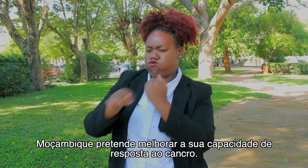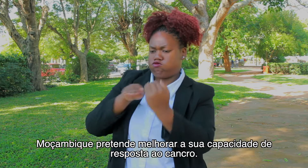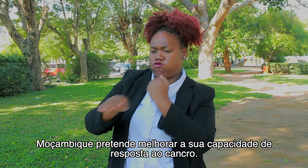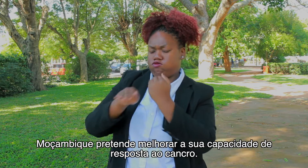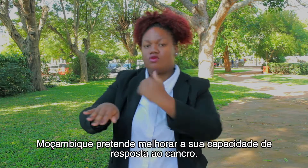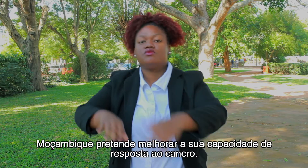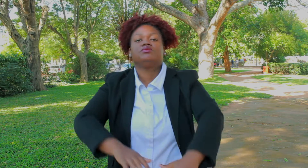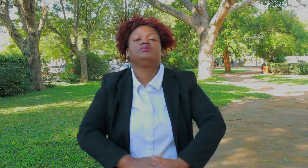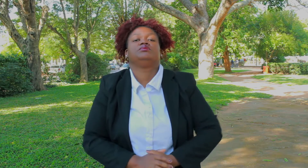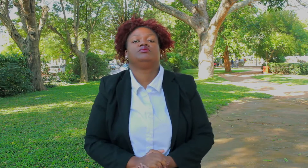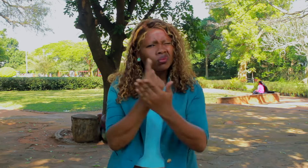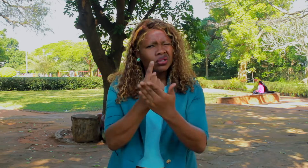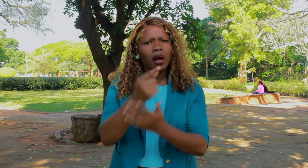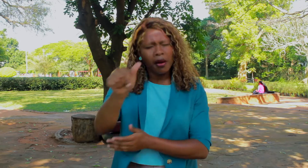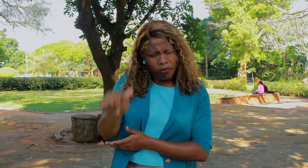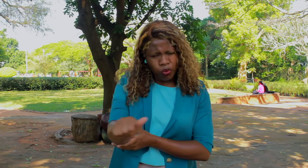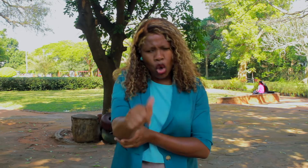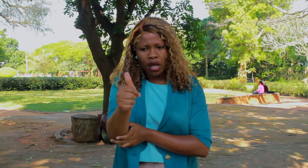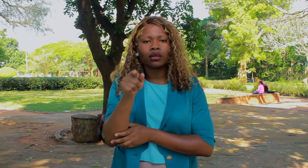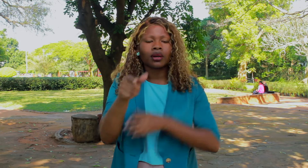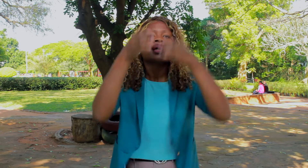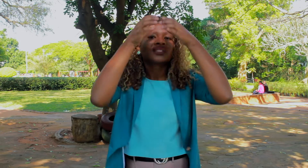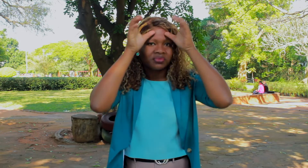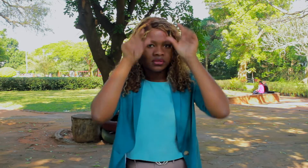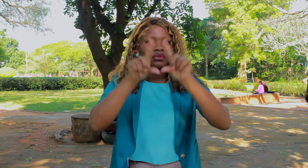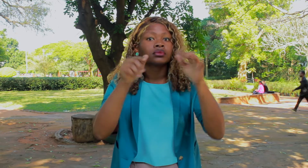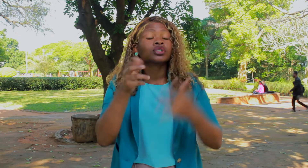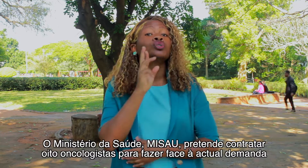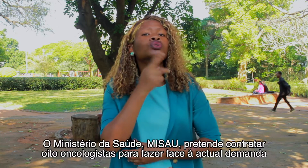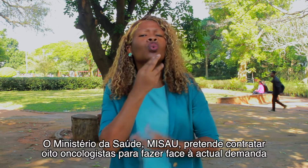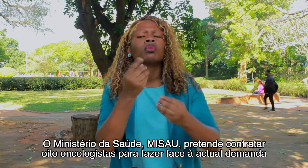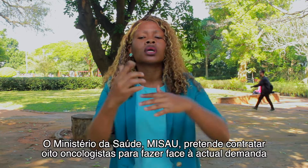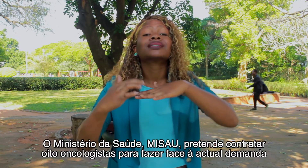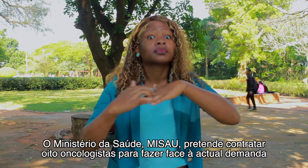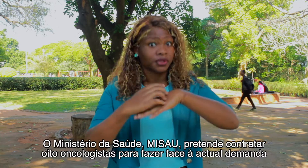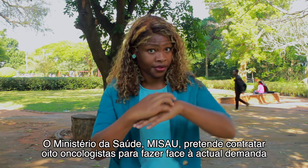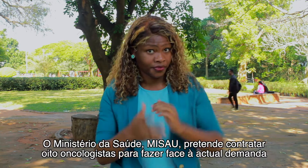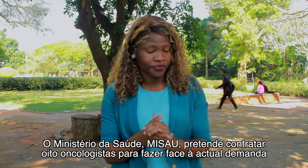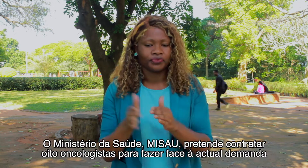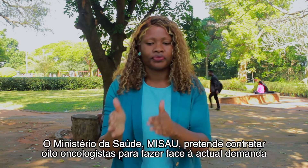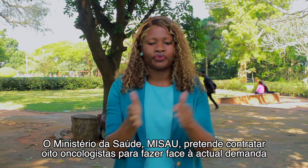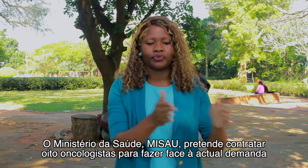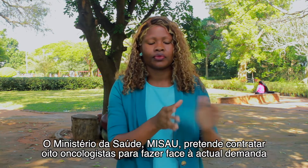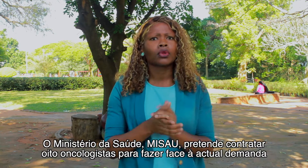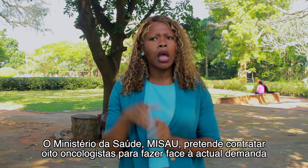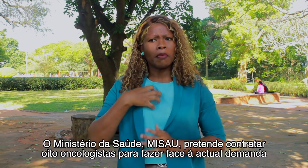ao cancro. O O Ministério da Saúde, MISAU,